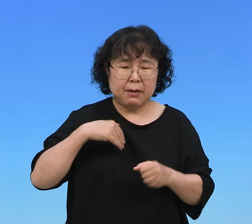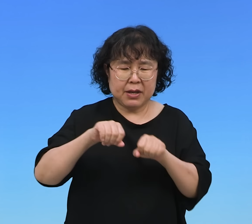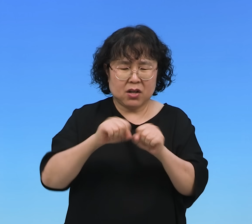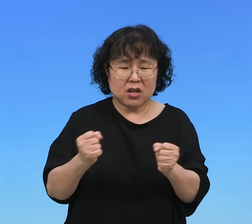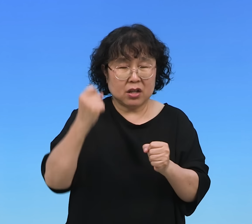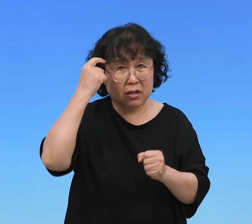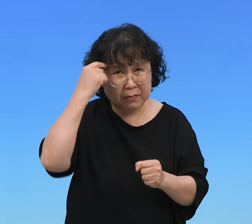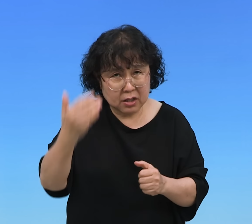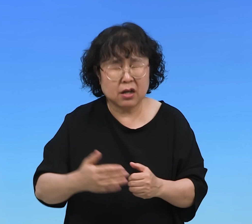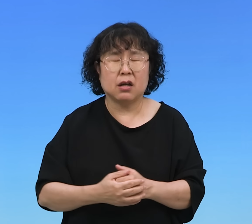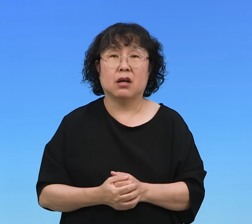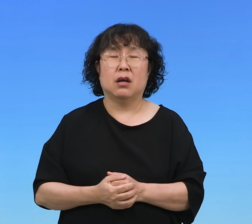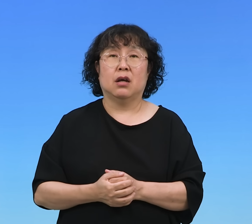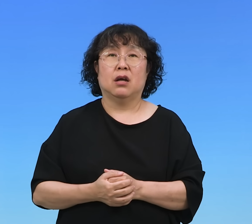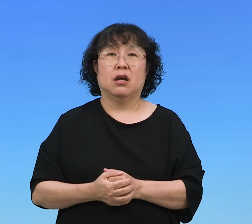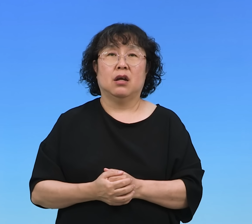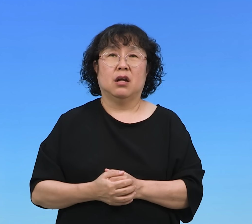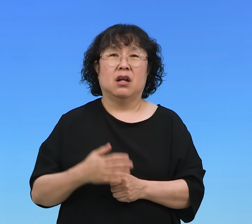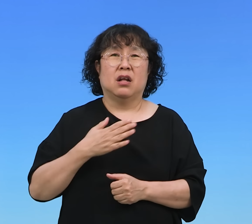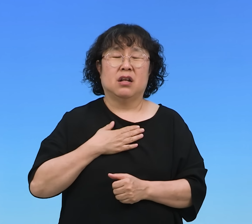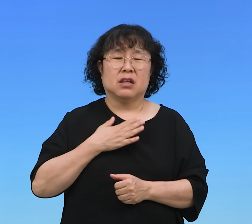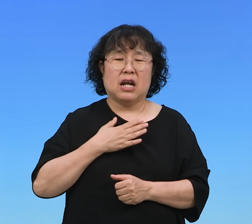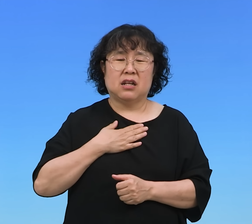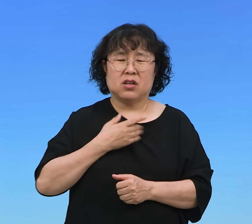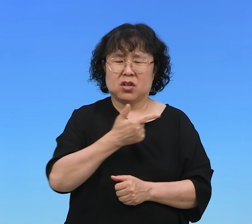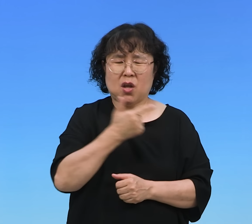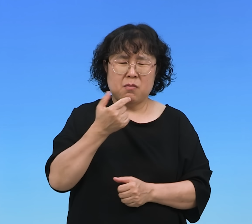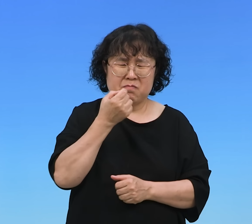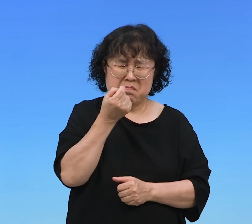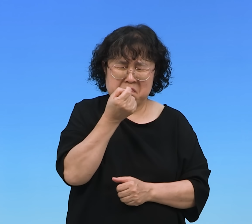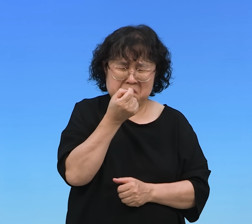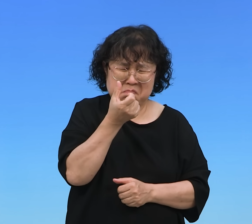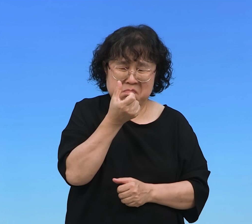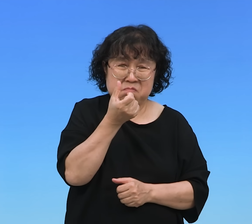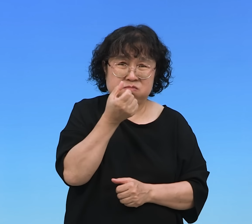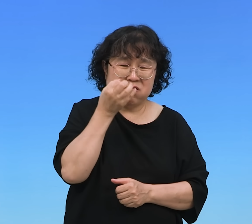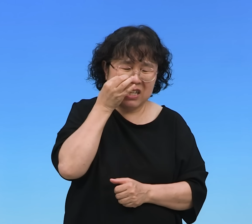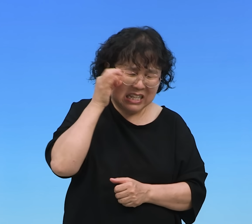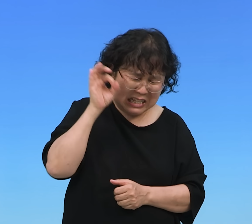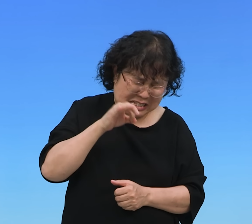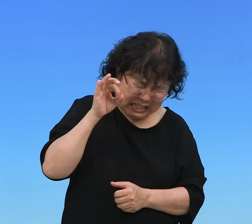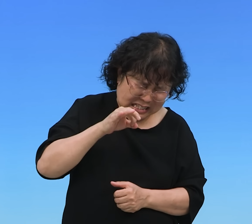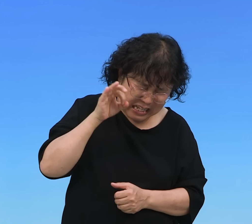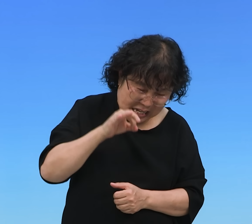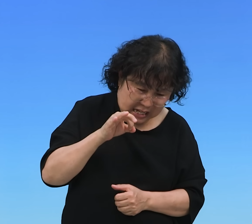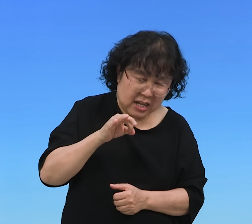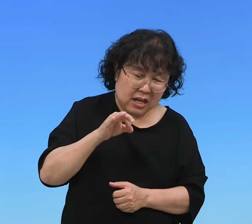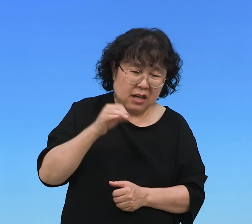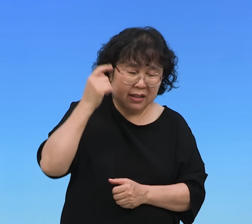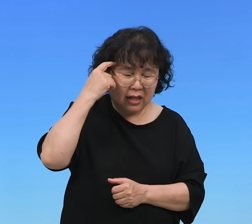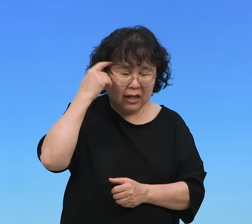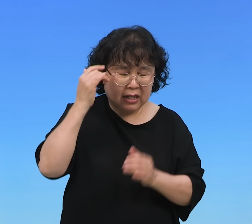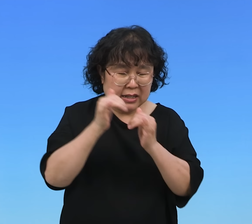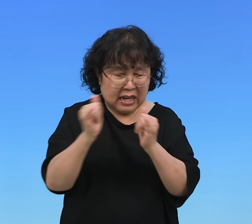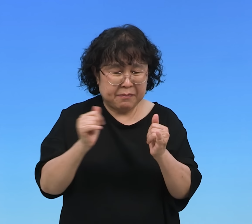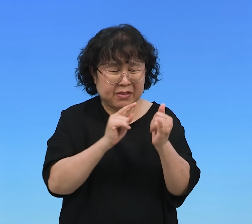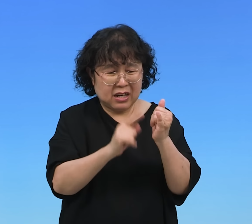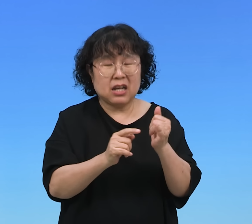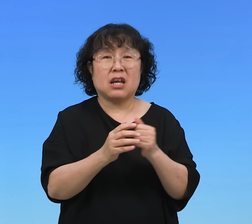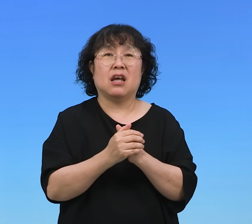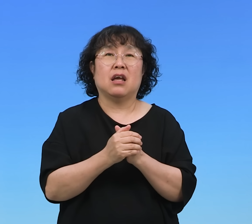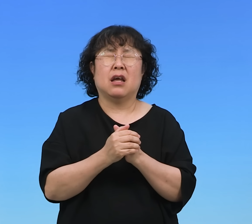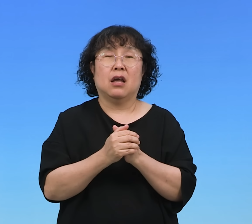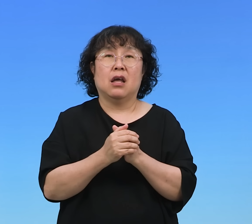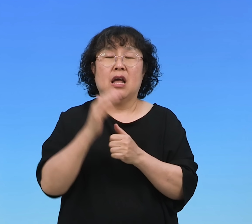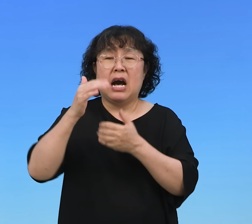모르지만 하나님 오늘 장기판에 졸 같은 인생으로 스스로를 인식하는 그 어떤 성도님들에게 하나님